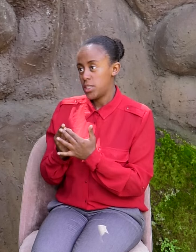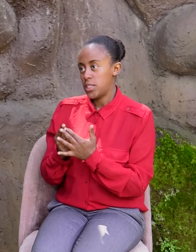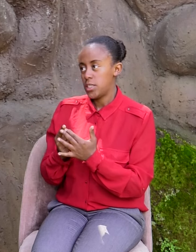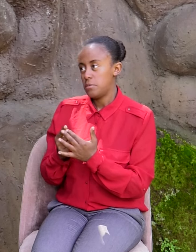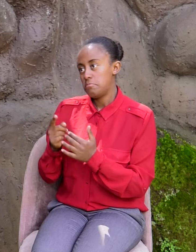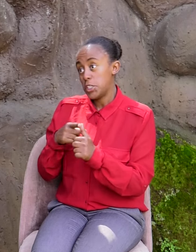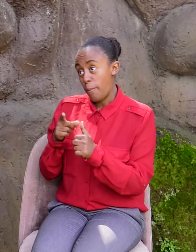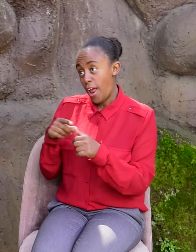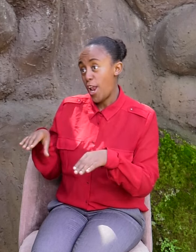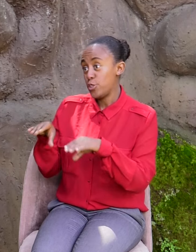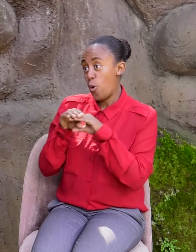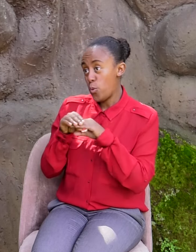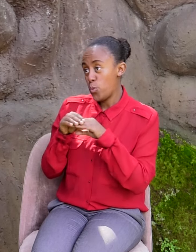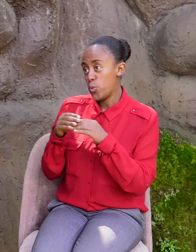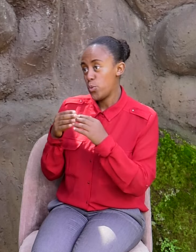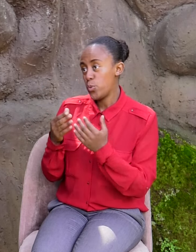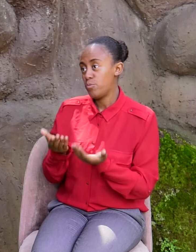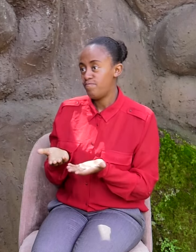አካባቢ እንዳስተዋወቅኩ